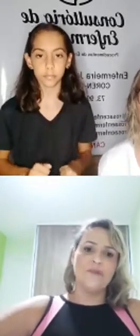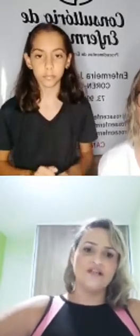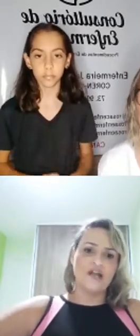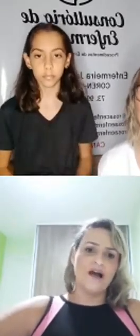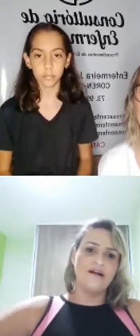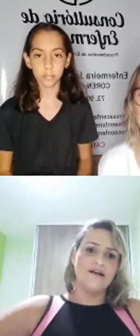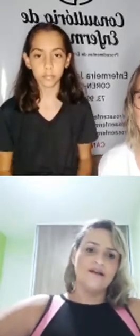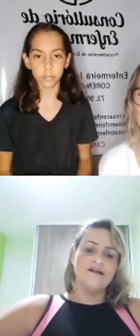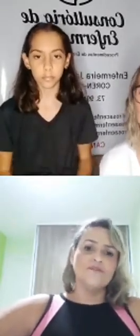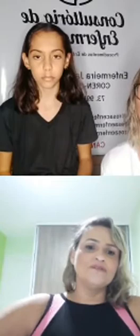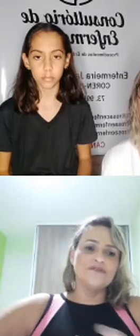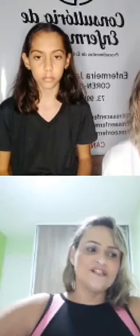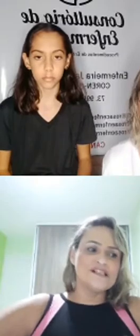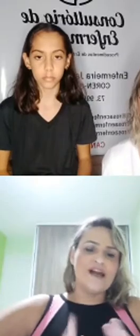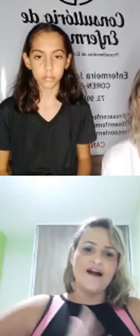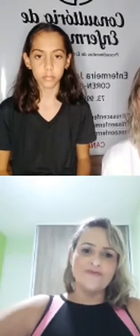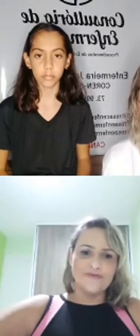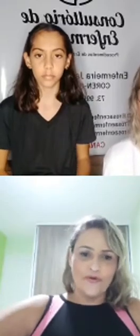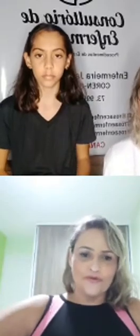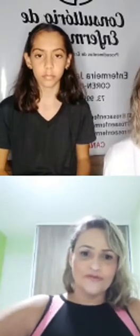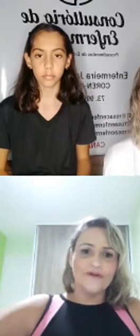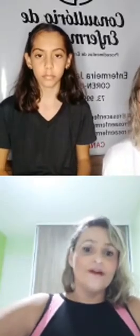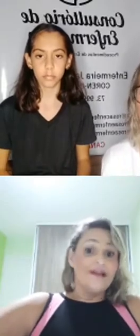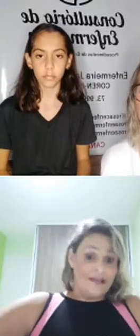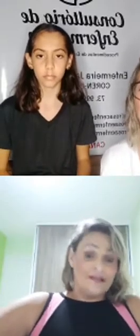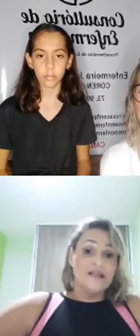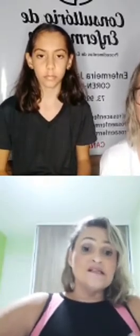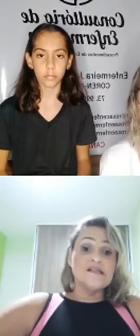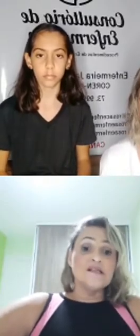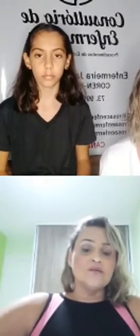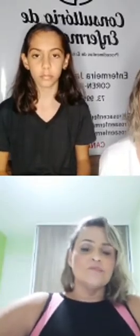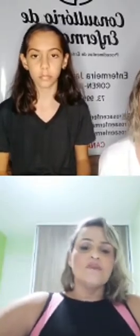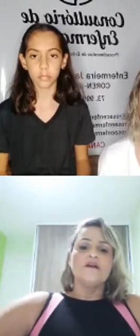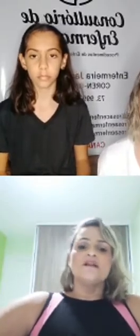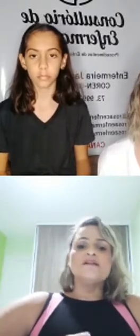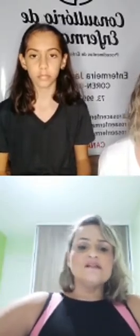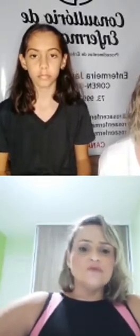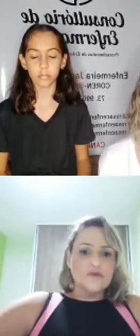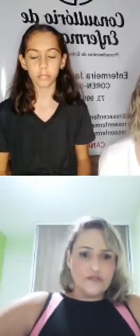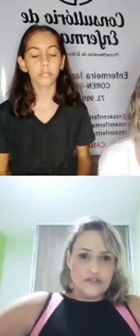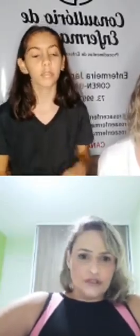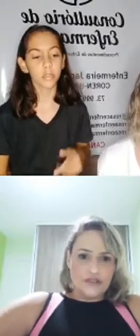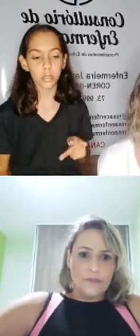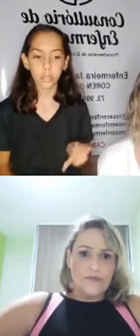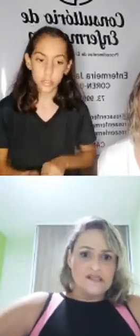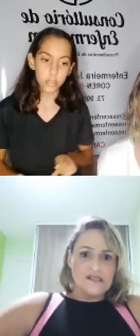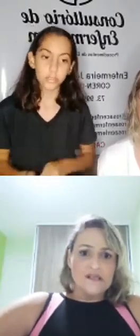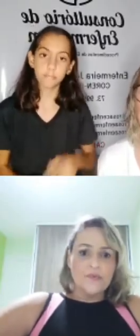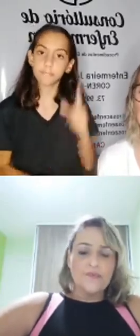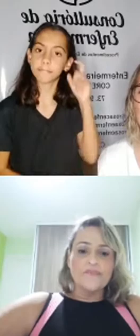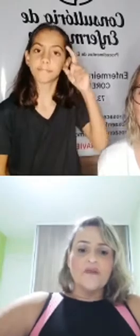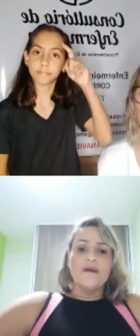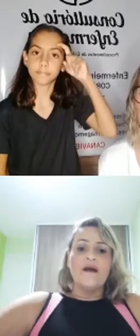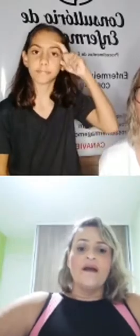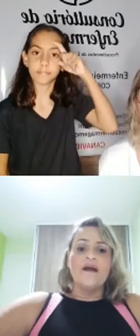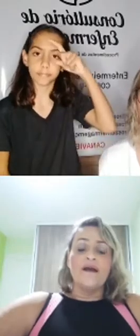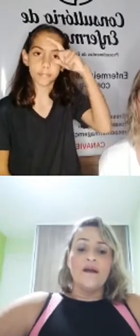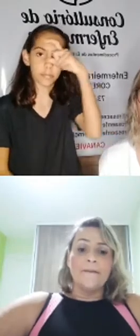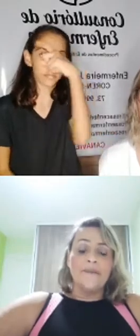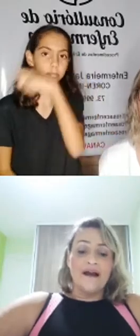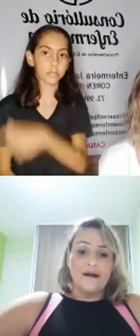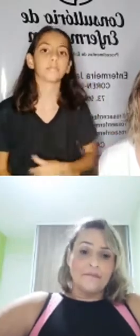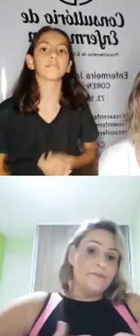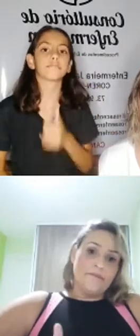não beijar, não triscar um no outro. Tem sido angustiante, por exemplo,